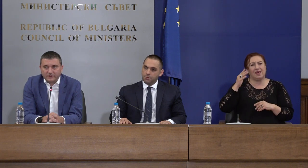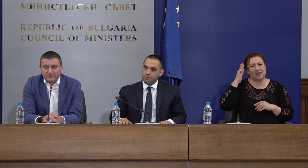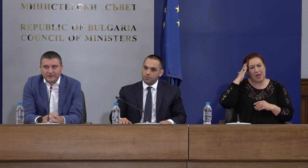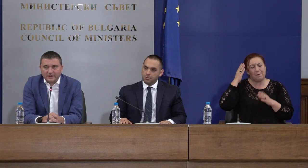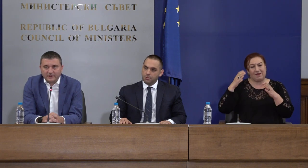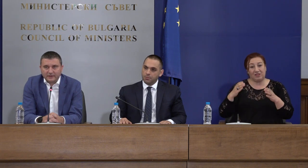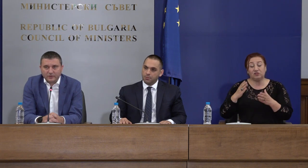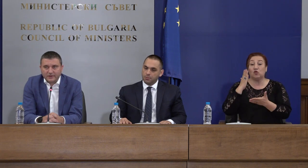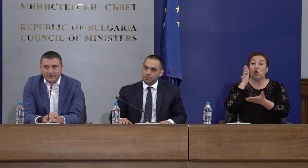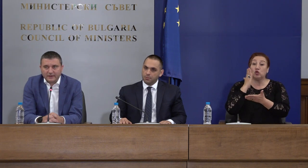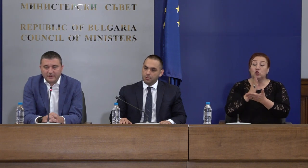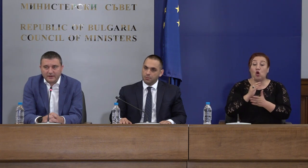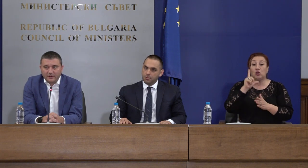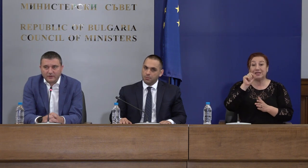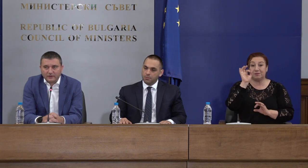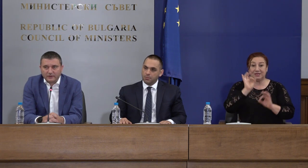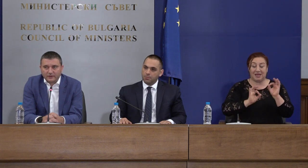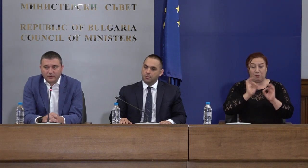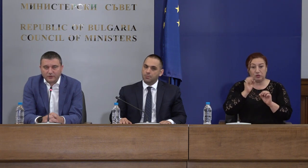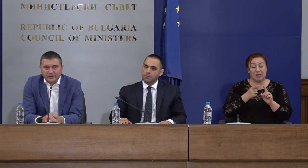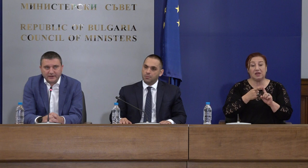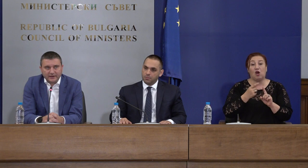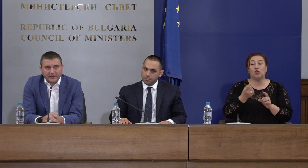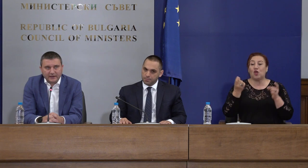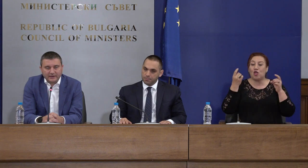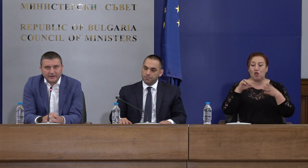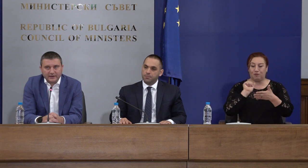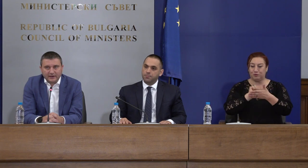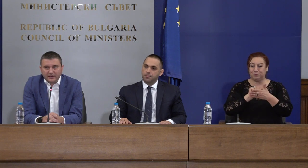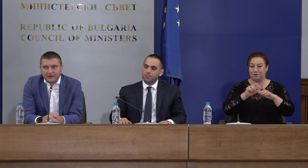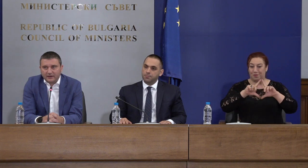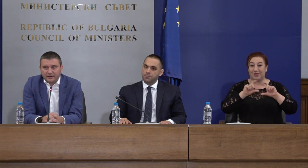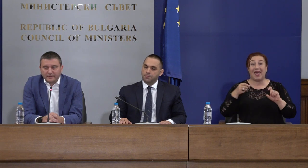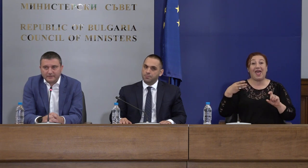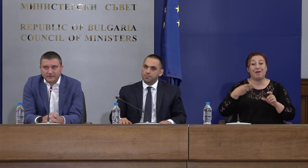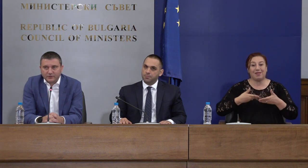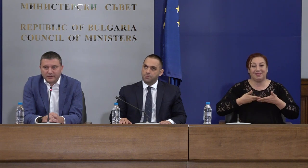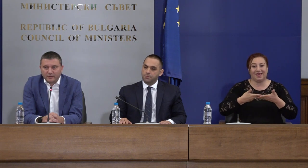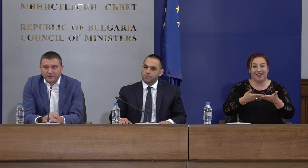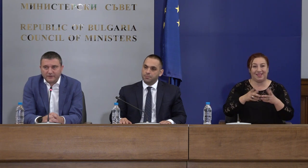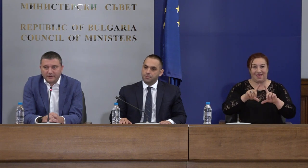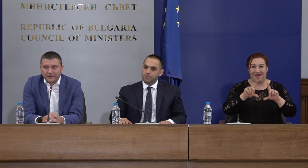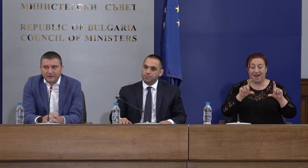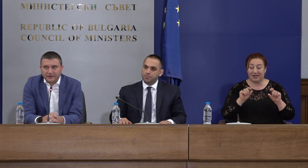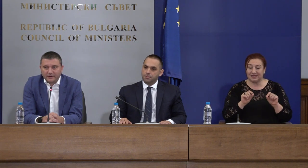до 70% от ново имитираните акции.